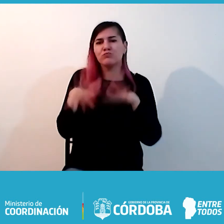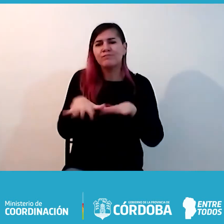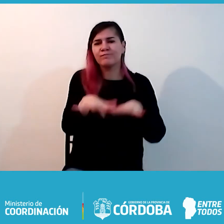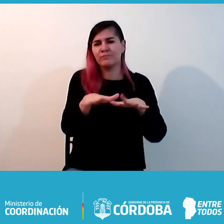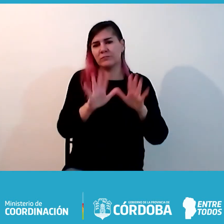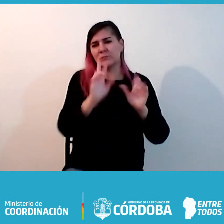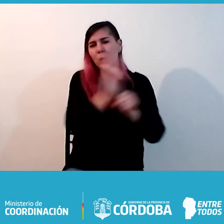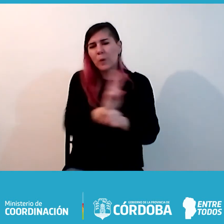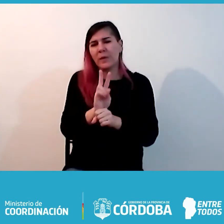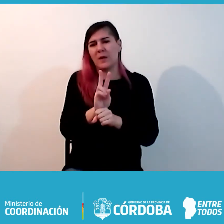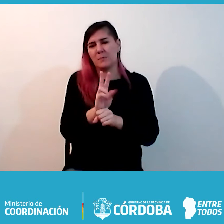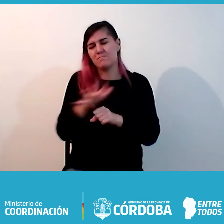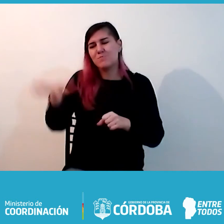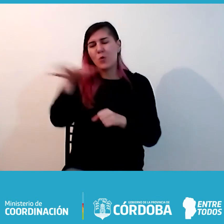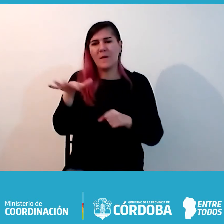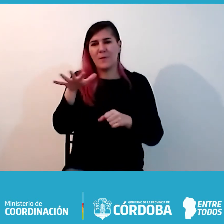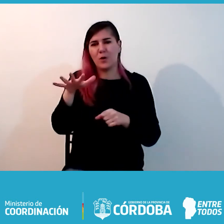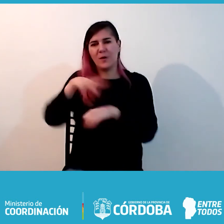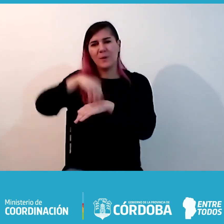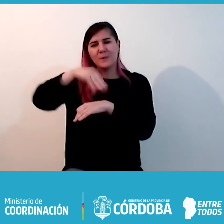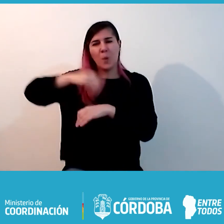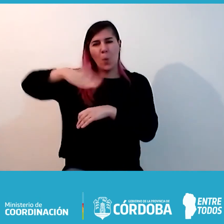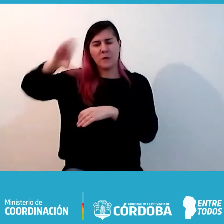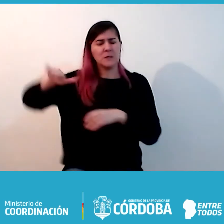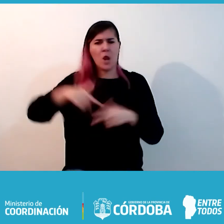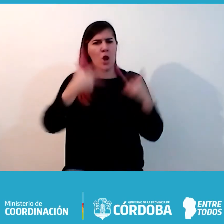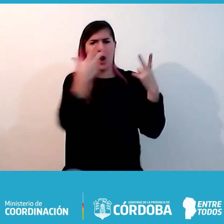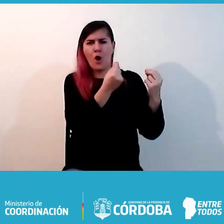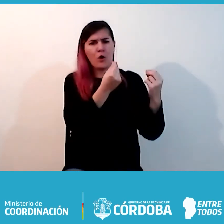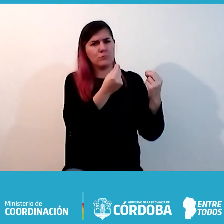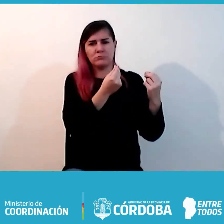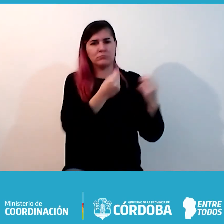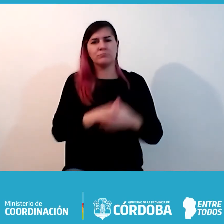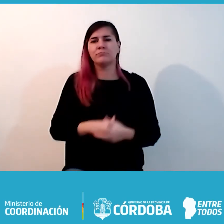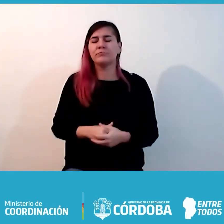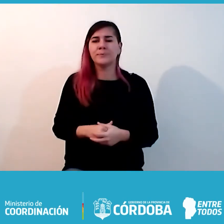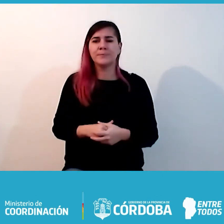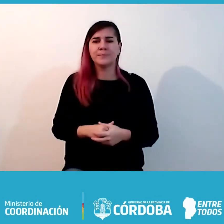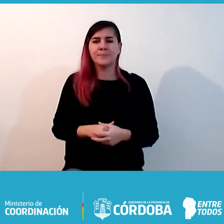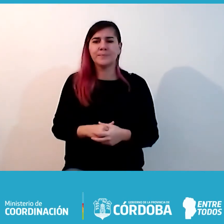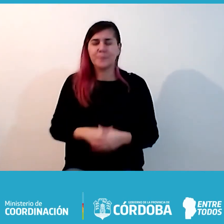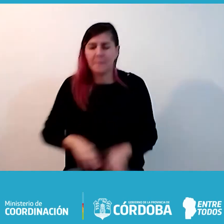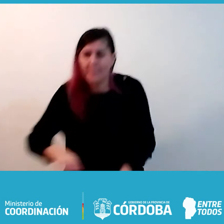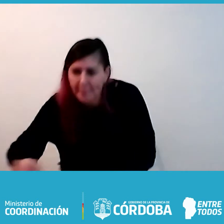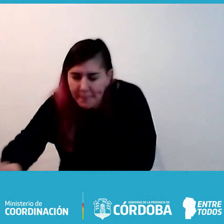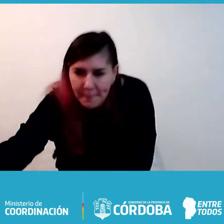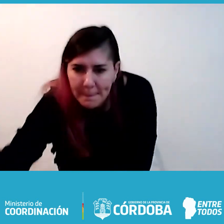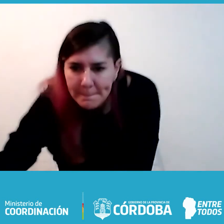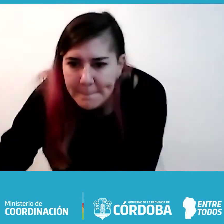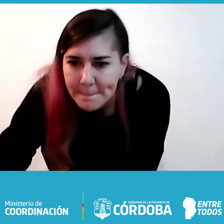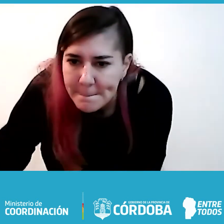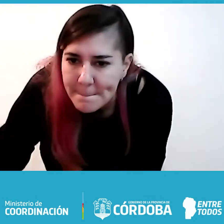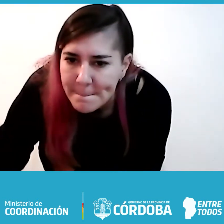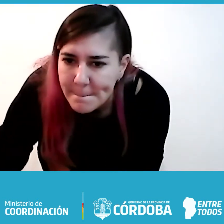de nuestro pueblo, valle y suelo. Por lo que decimos no a esta audiencia, exclama. Tras ello toma la palabra el señor Muga